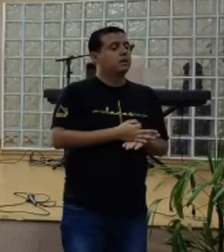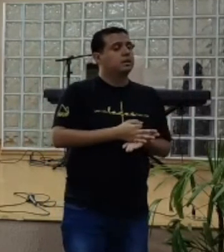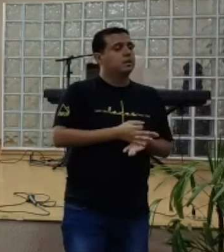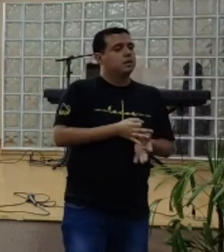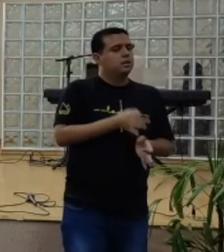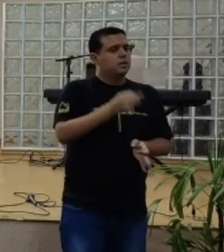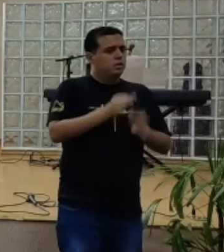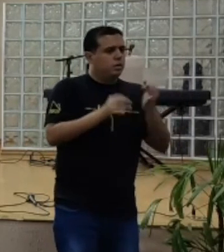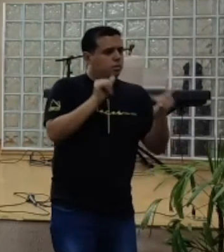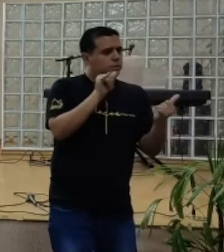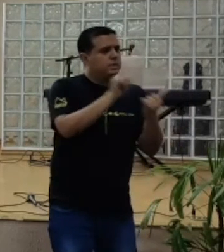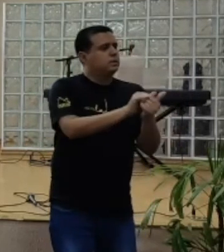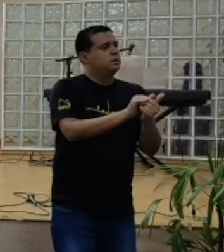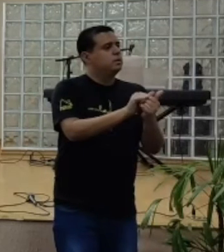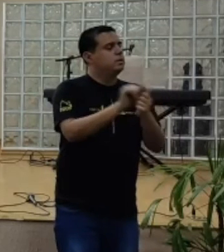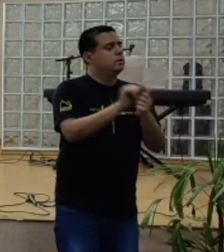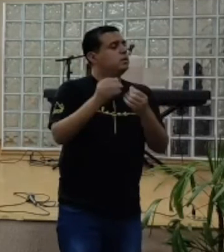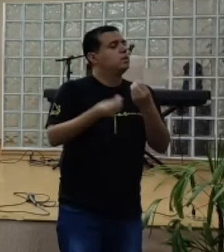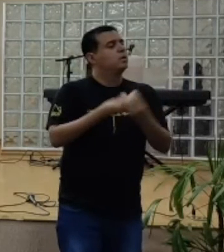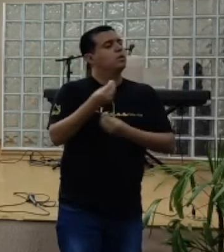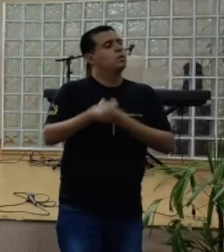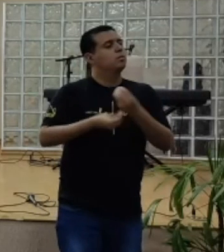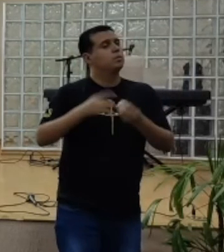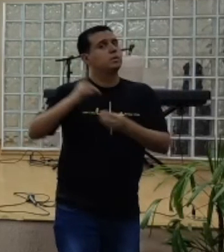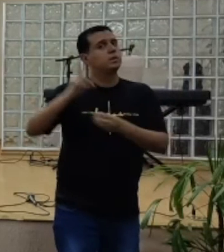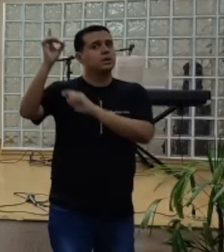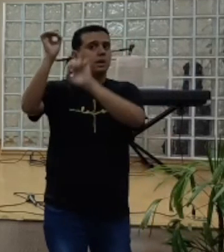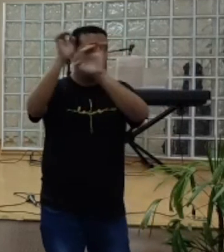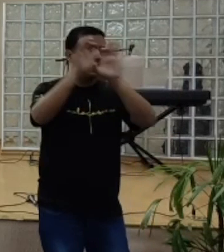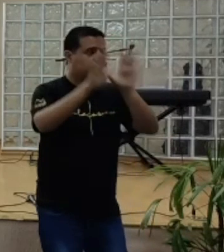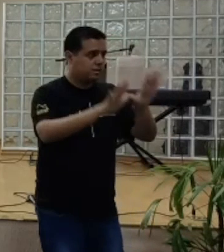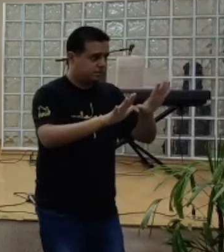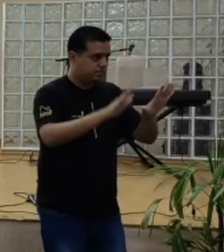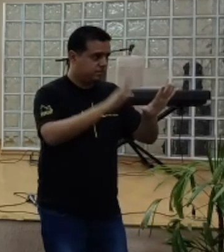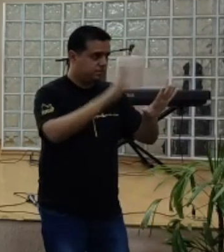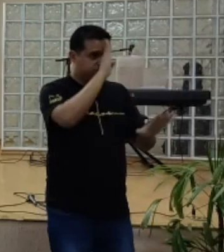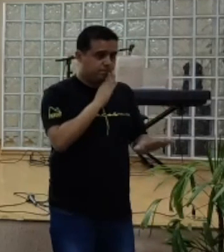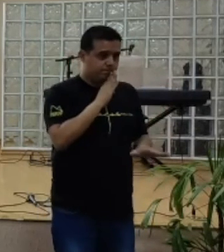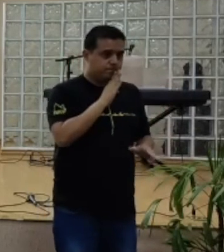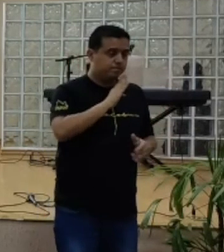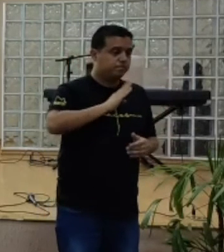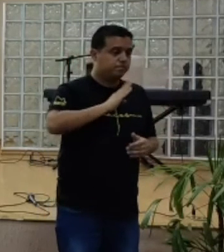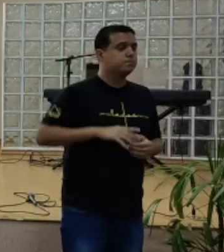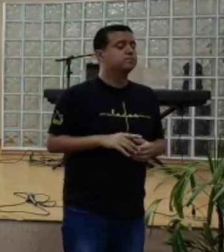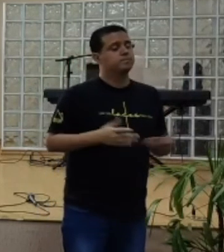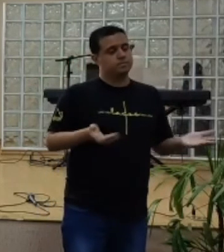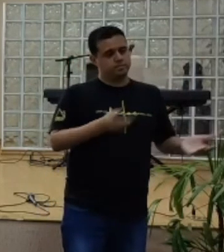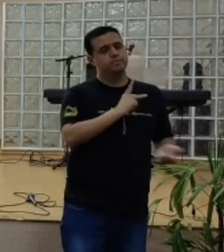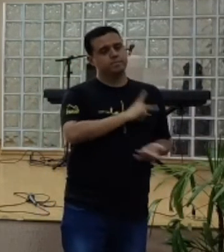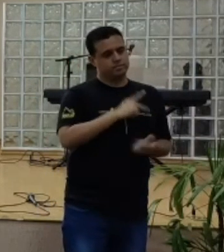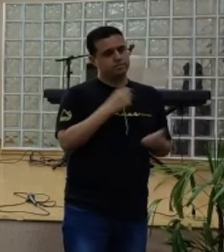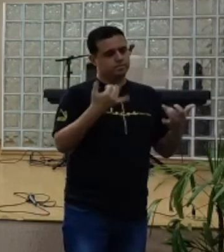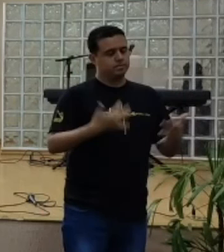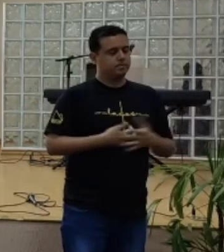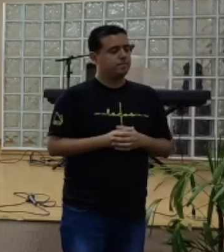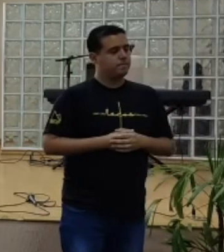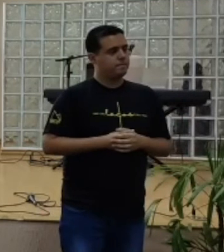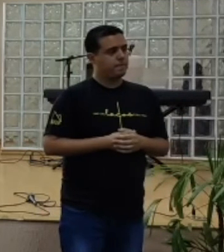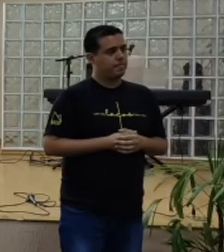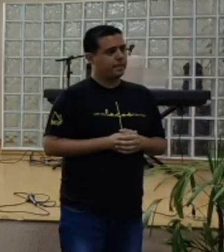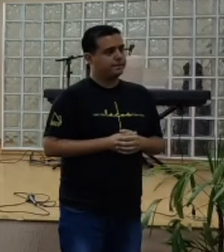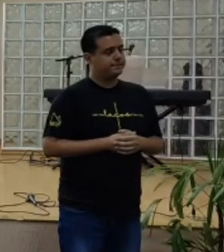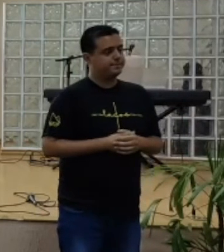justificação pela graça de Deus. É este o caminho que Paulo está trilhando aqui. E aí, para